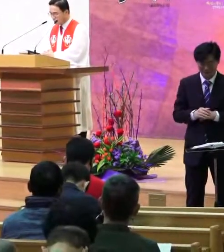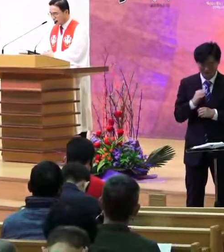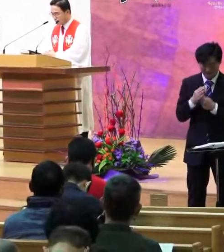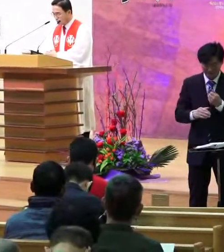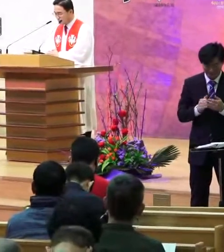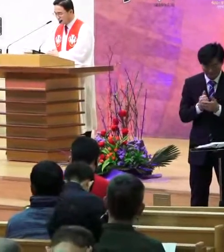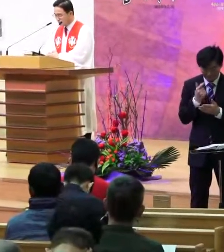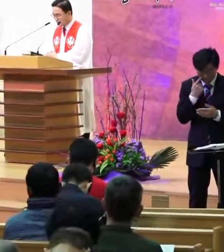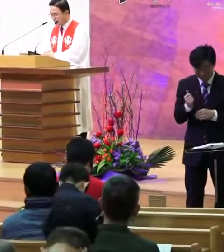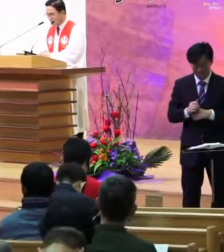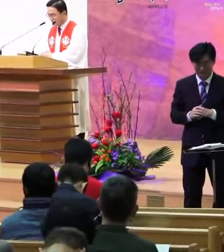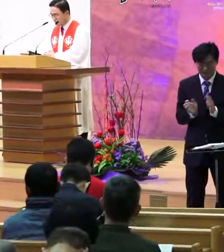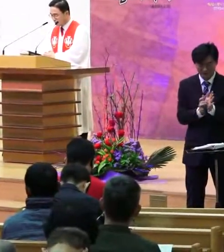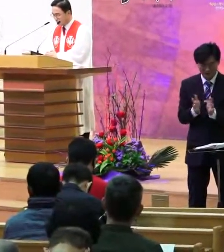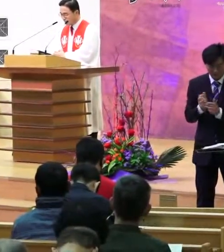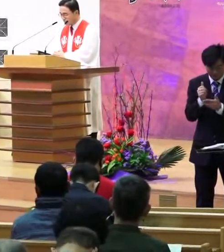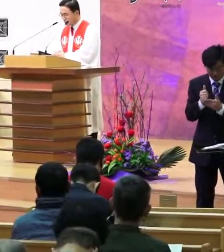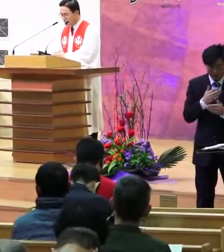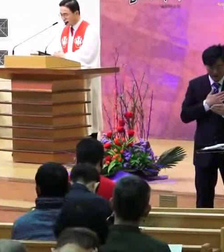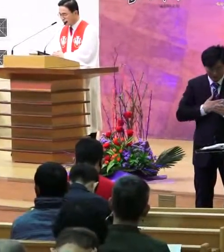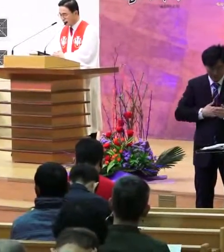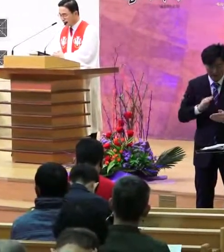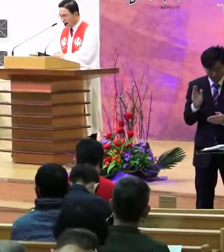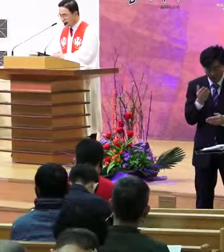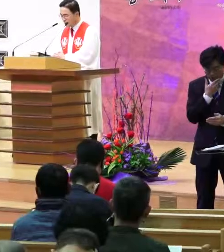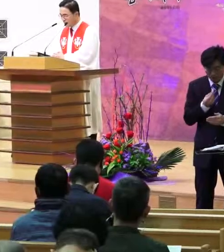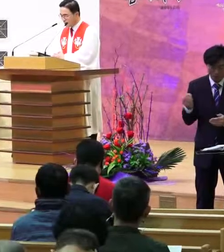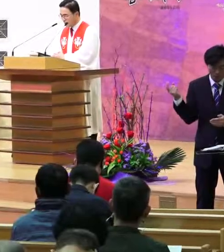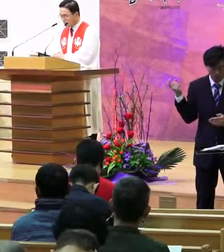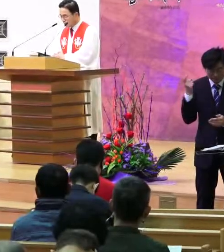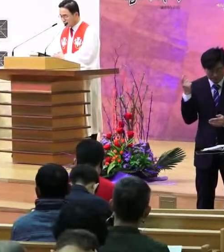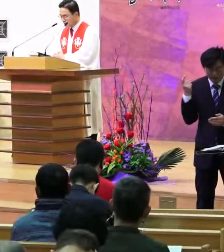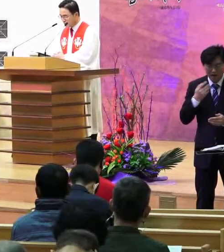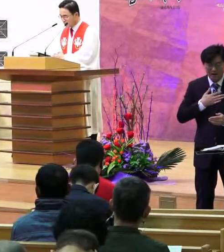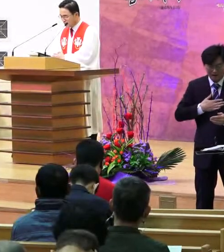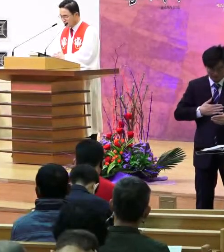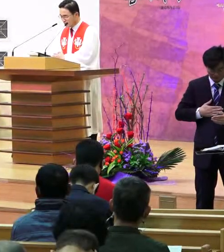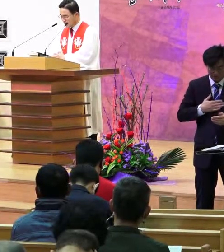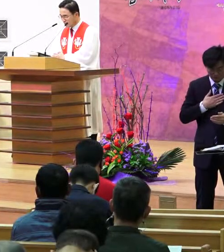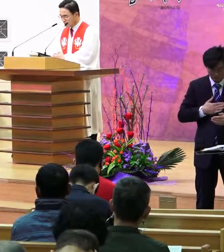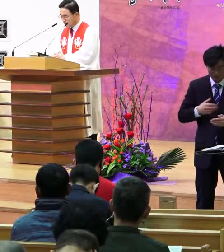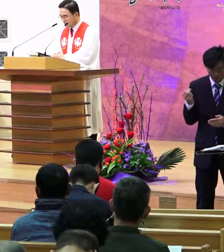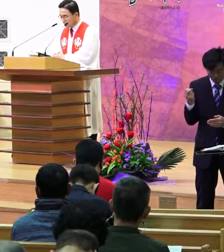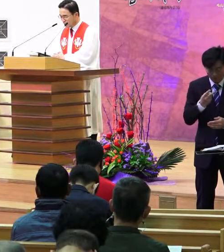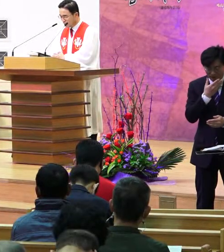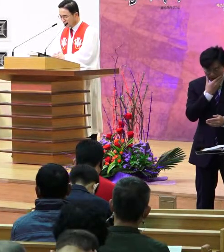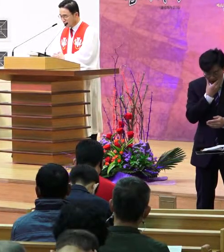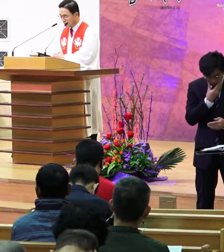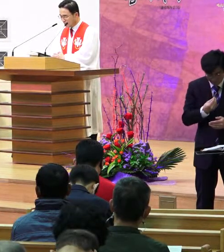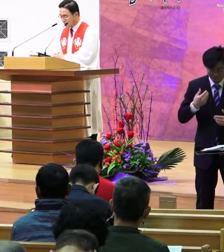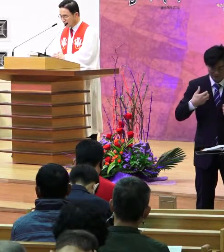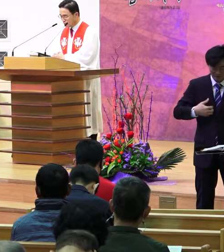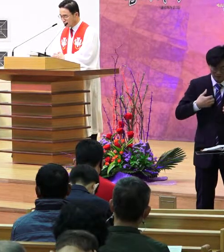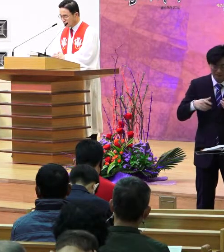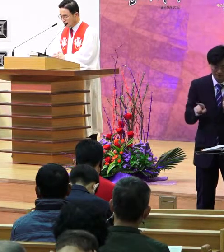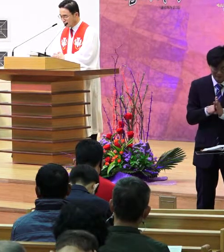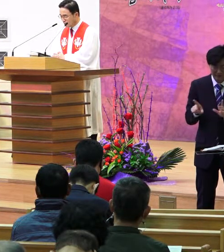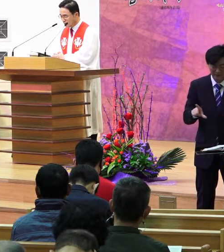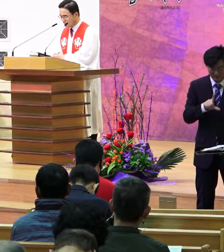알아가고 또 복음을 깊이 깨달아가고 하나님 나라 천국을 소망하며 행복하고 즐거운 이 신앙의 걸음 걸어갈 수 있도록